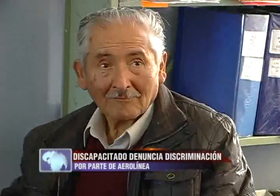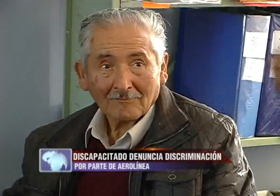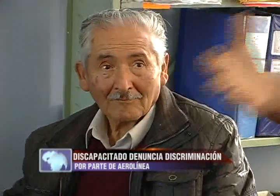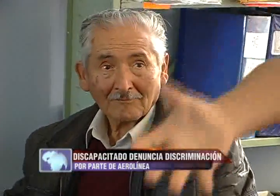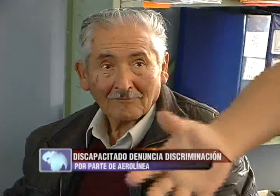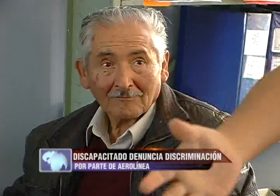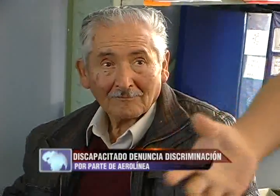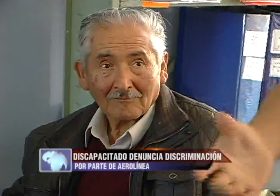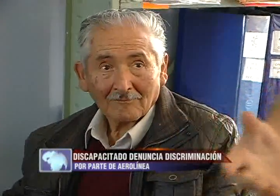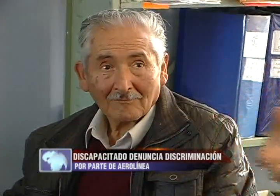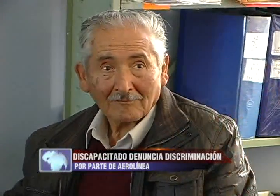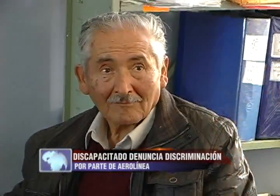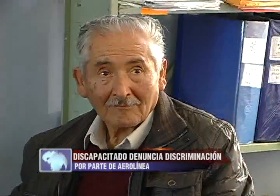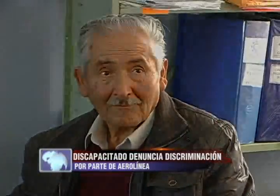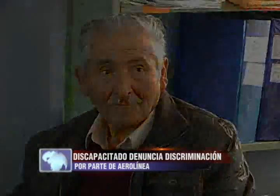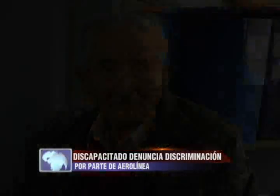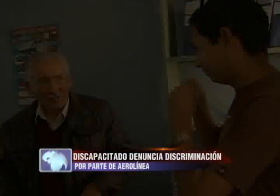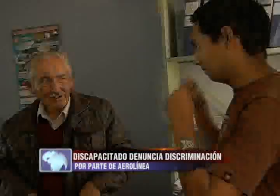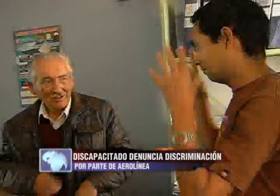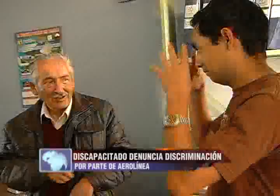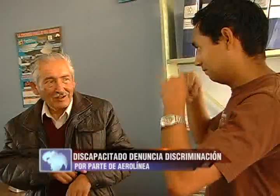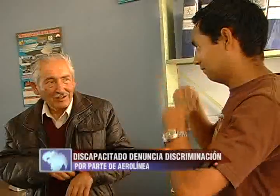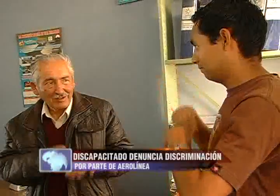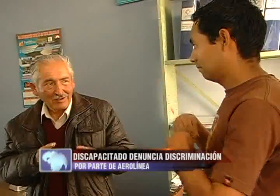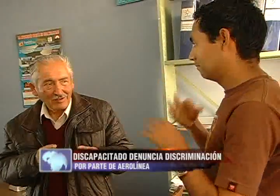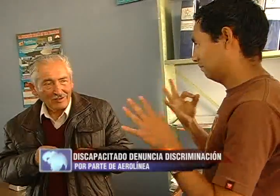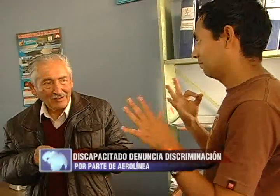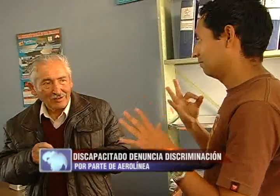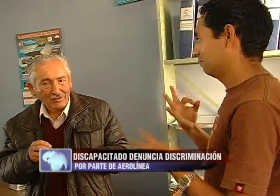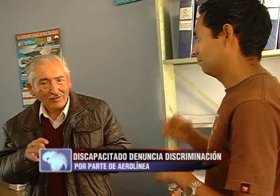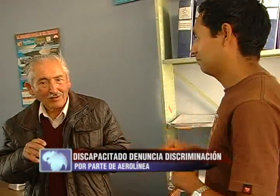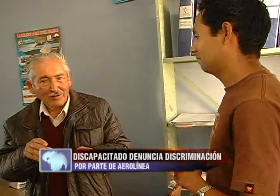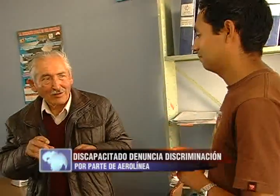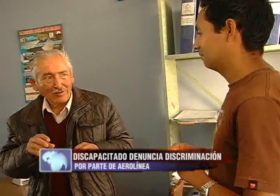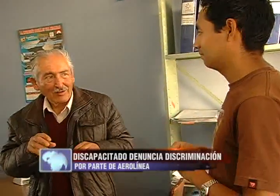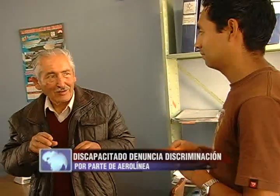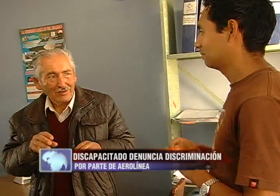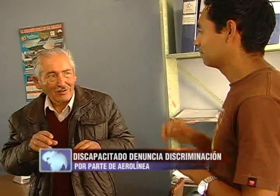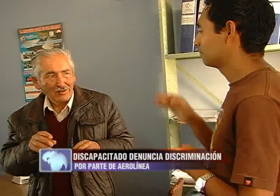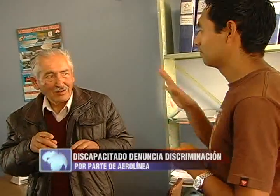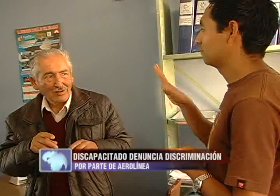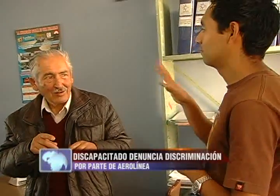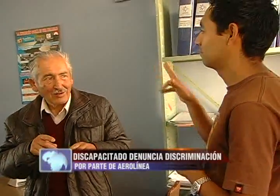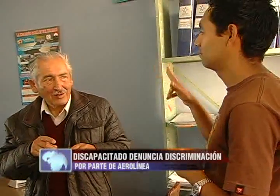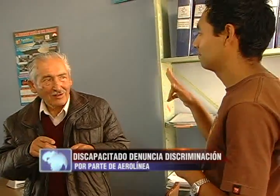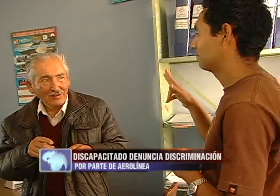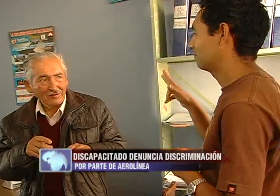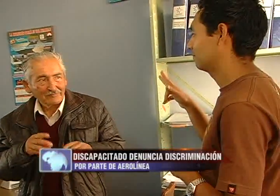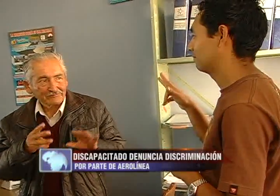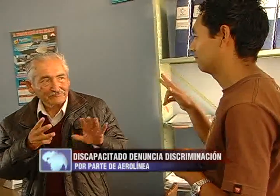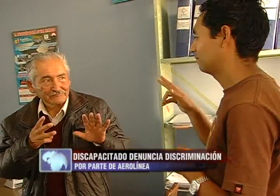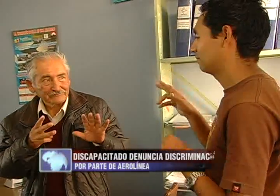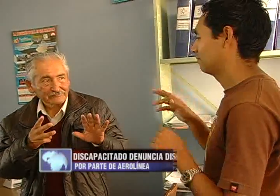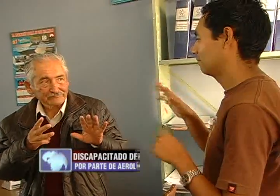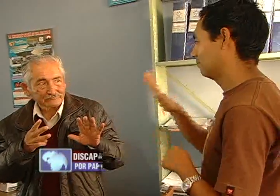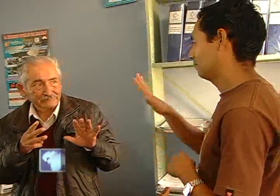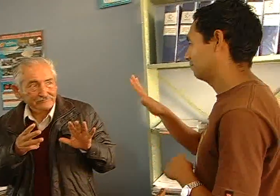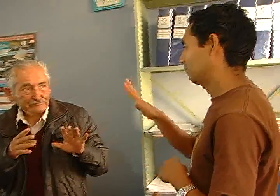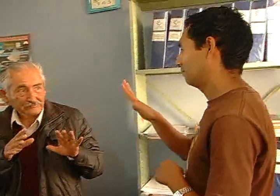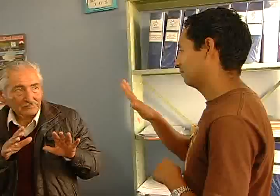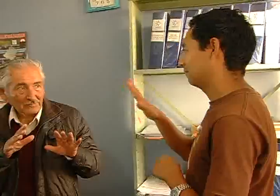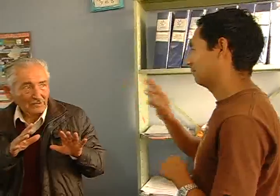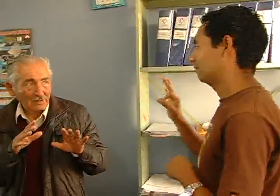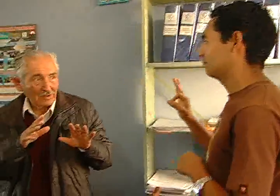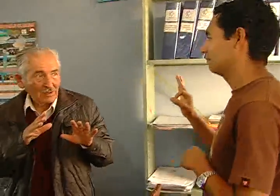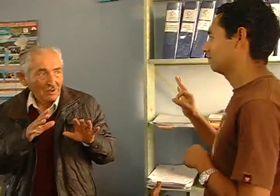originó que pierda el vuelo. Y posteriormente se desentendieron del problema e hicieron caso omiso a los reclamos del agraviado, quien tuvo